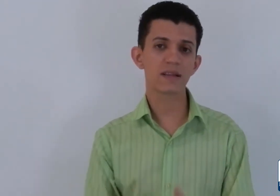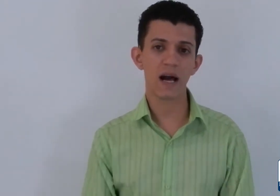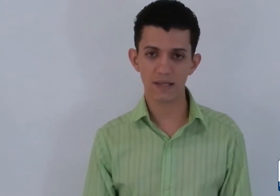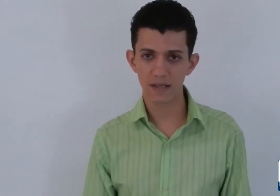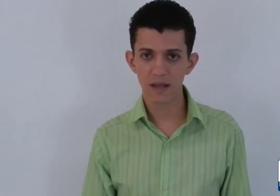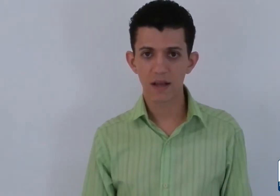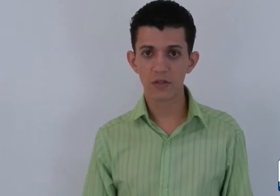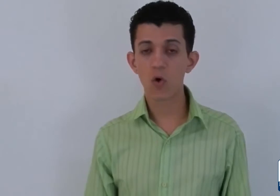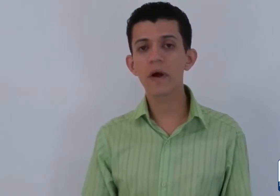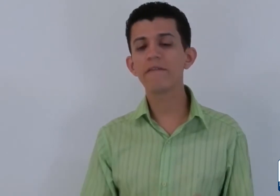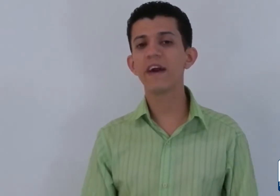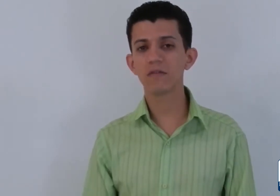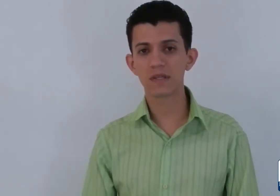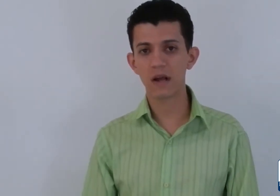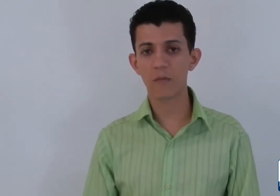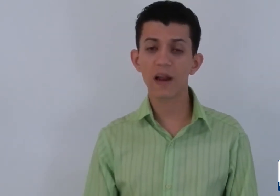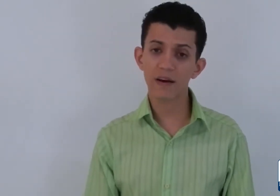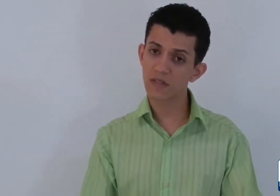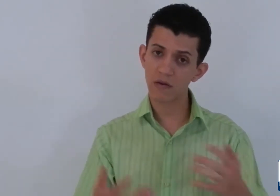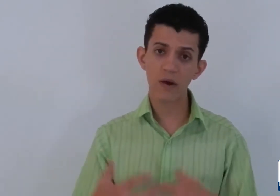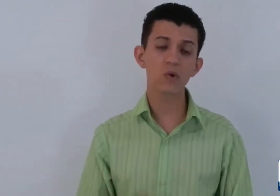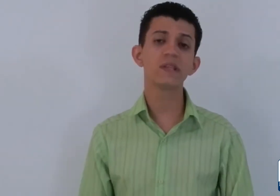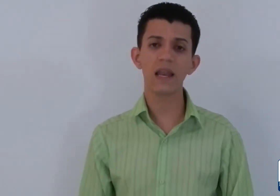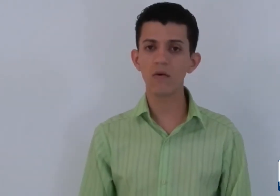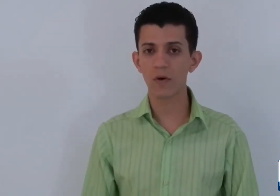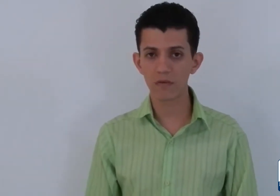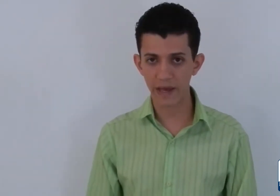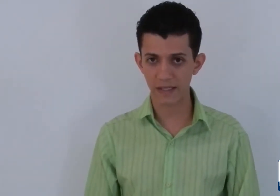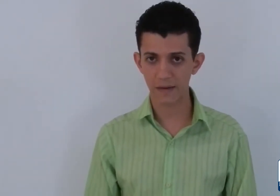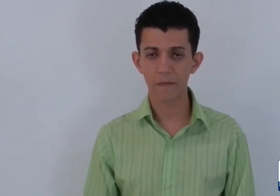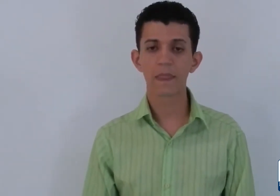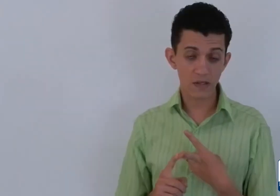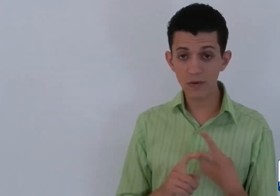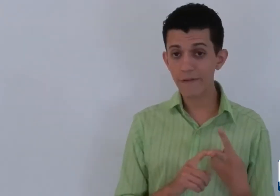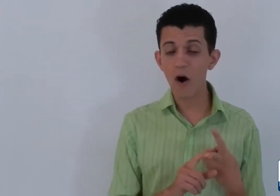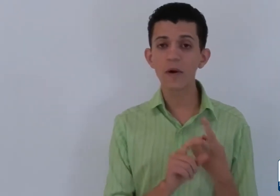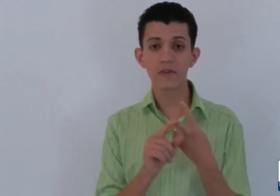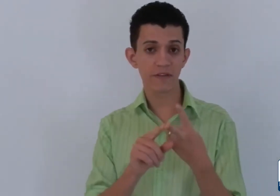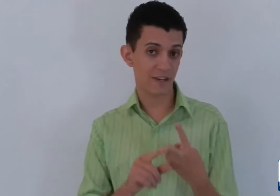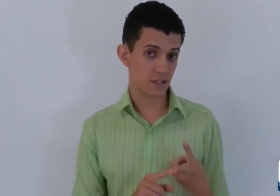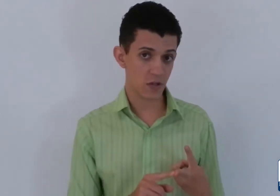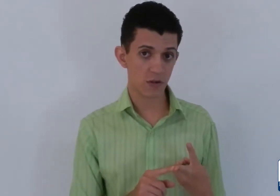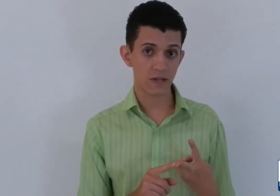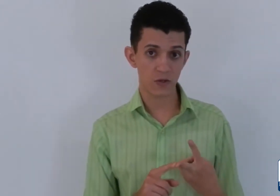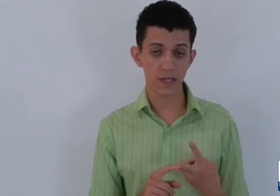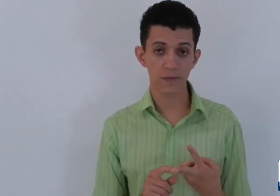detalhes de como era feito o sinal, porque ela estava usando o recurso da língua portuguesa. A segunda forma de você fazer essas anotações